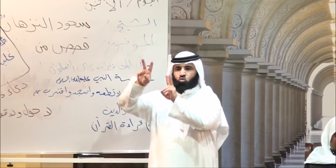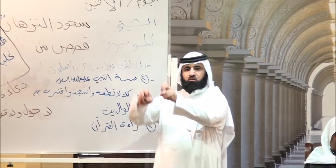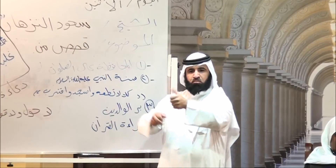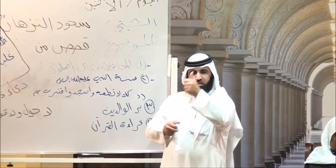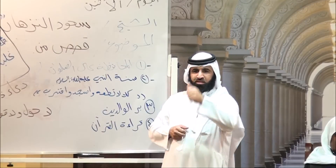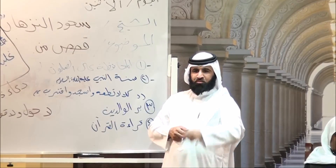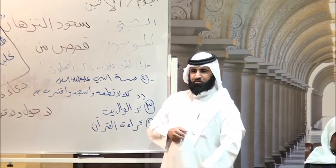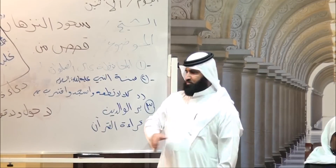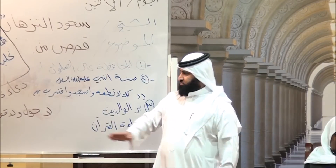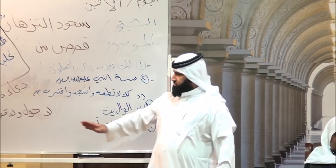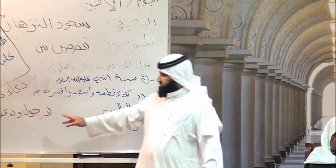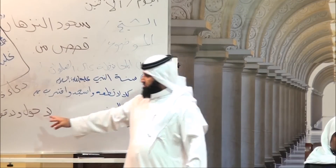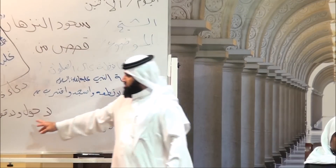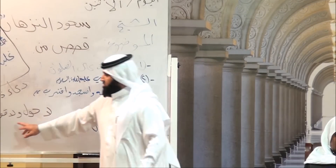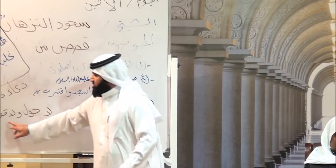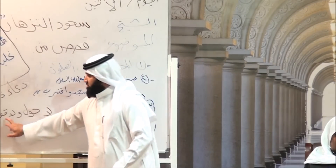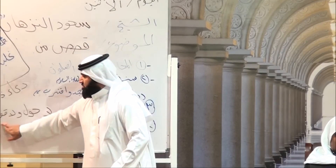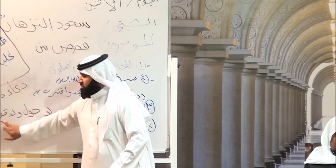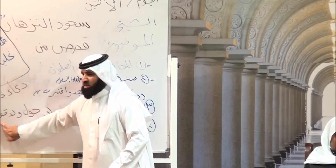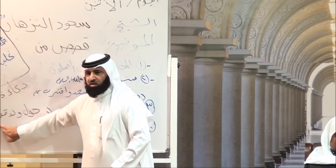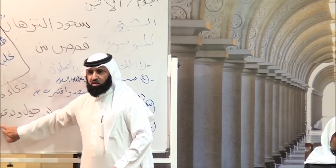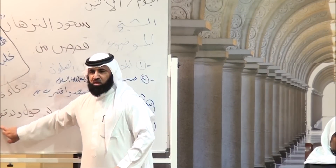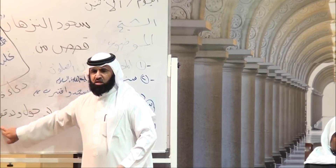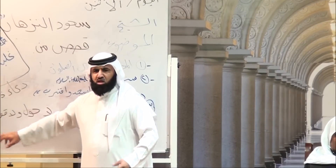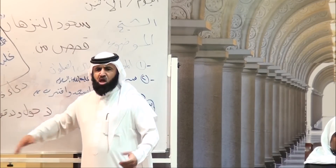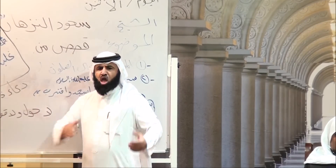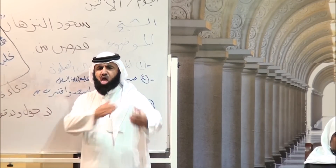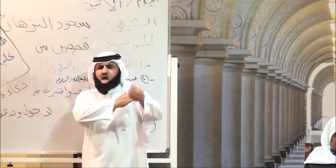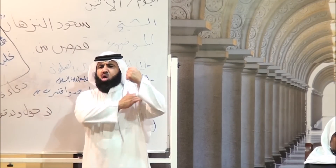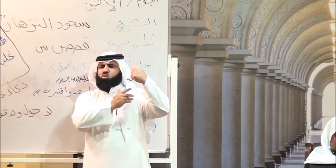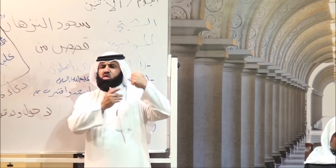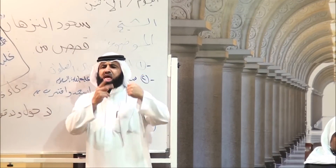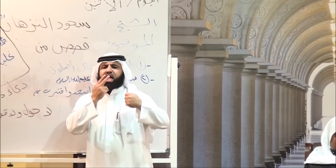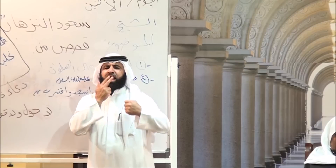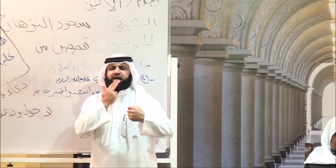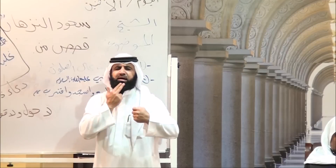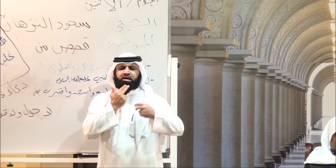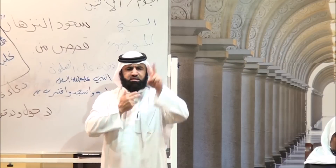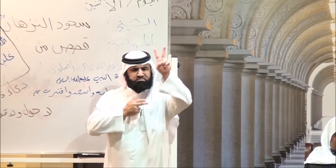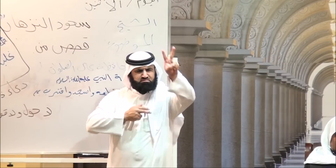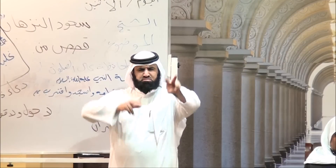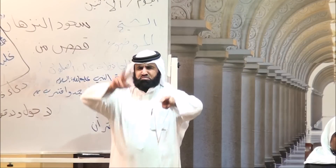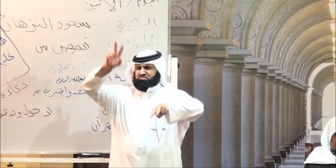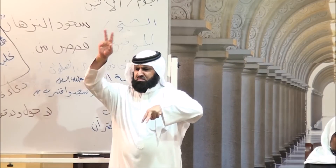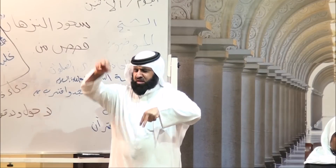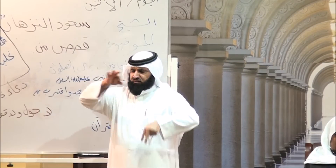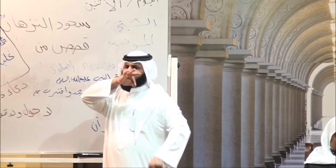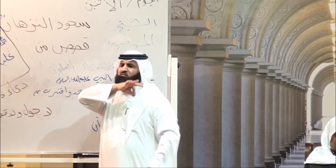ولا قوة يعني قوة لكسب الخير وكسب ما ينفعك ويفيدك